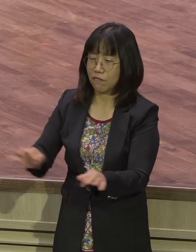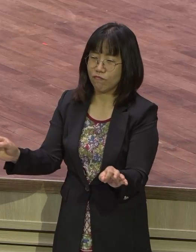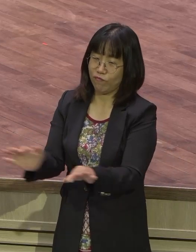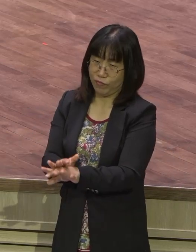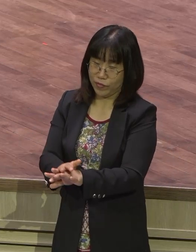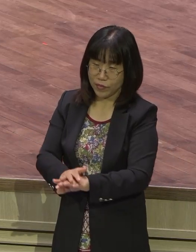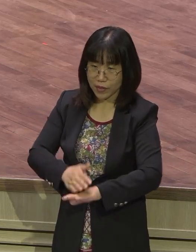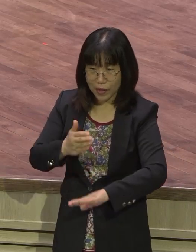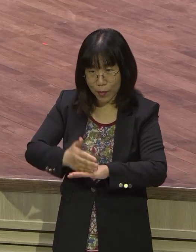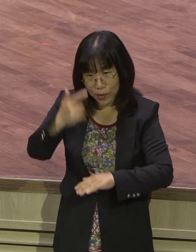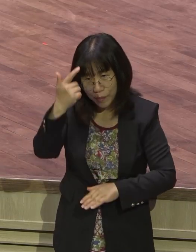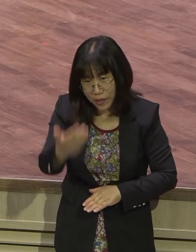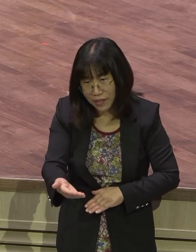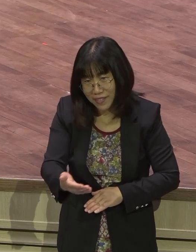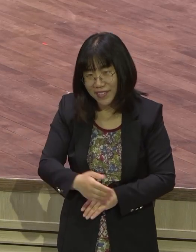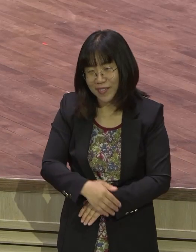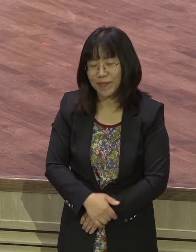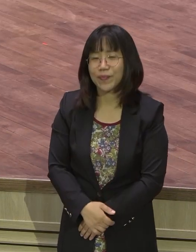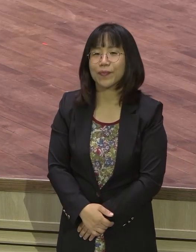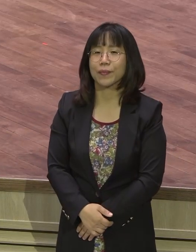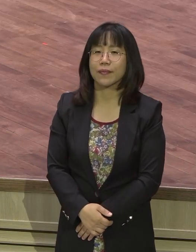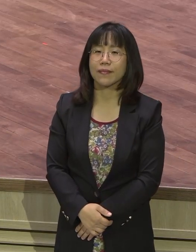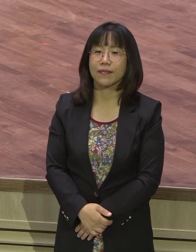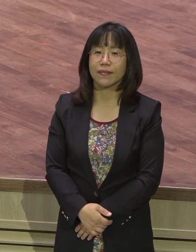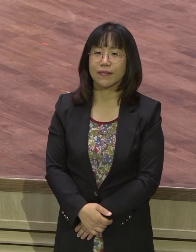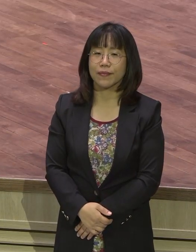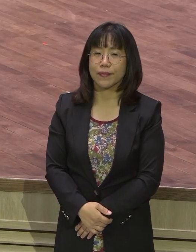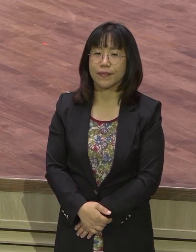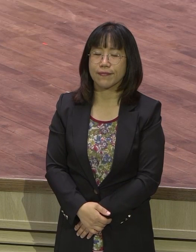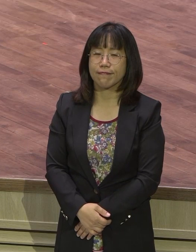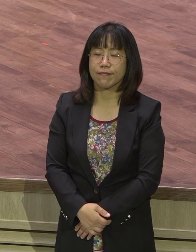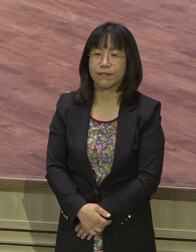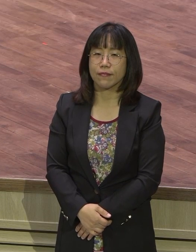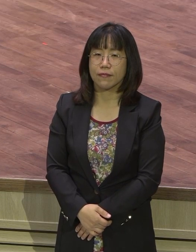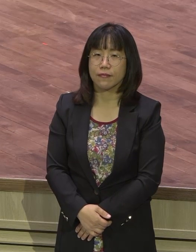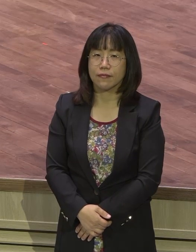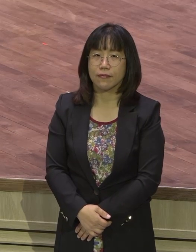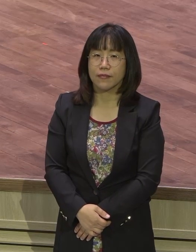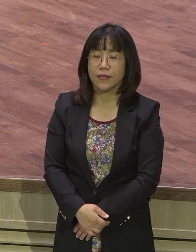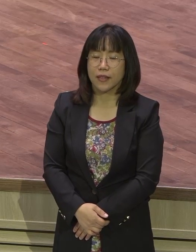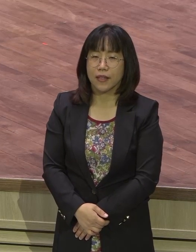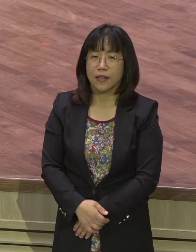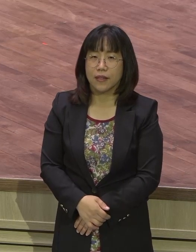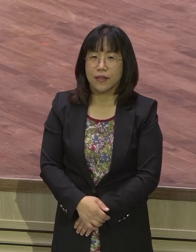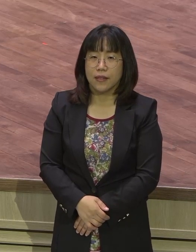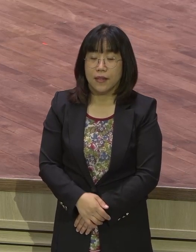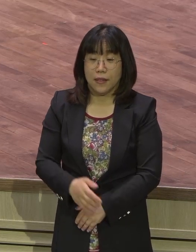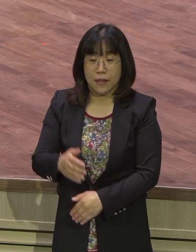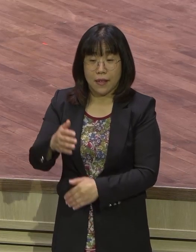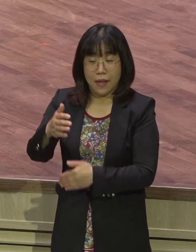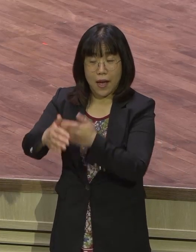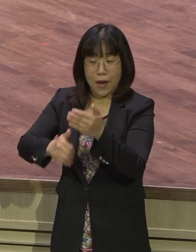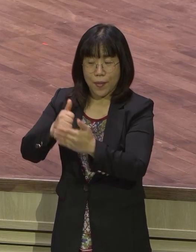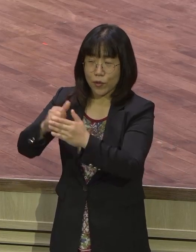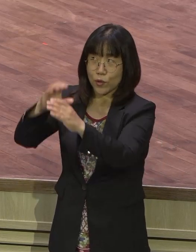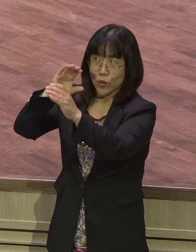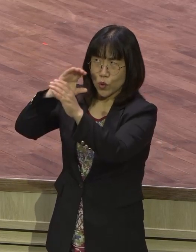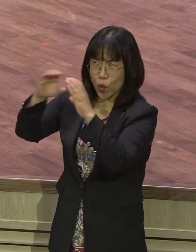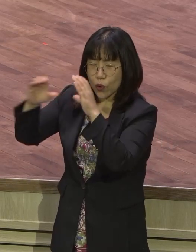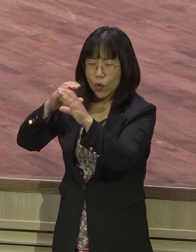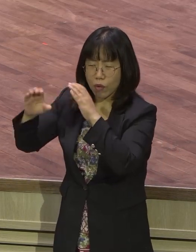감사합니까? 그러니까 가장 중요한 이것을요 소통을 하면서 늘